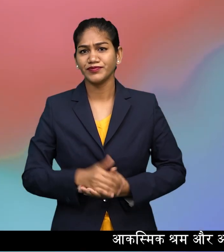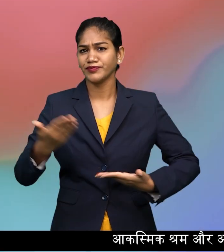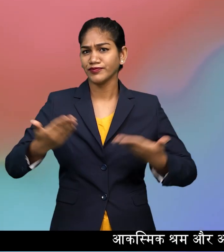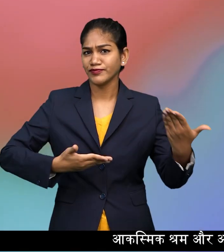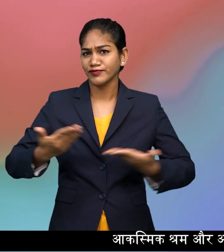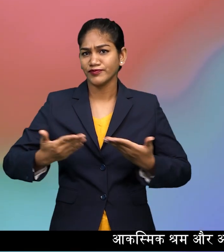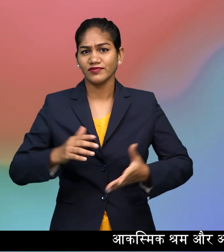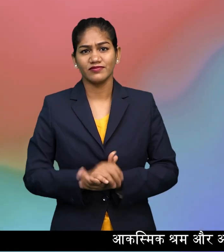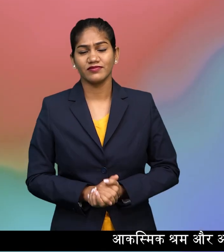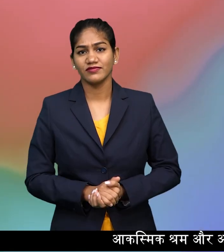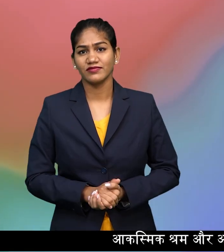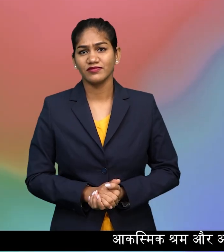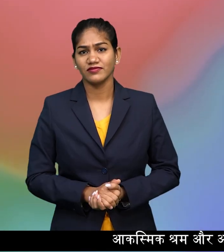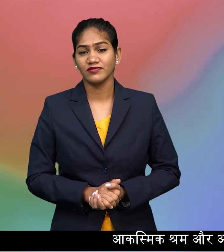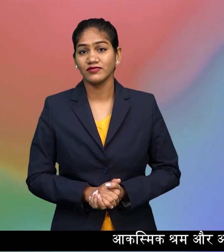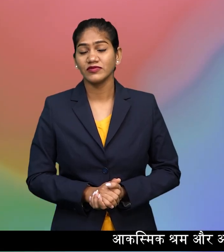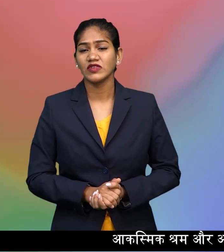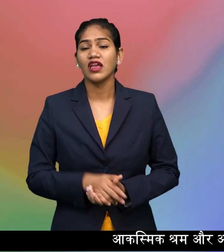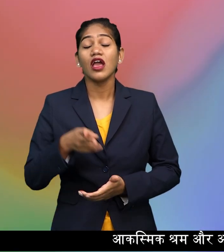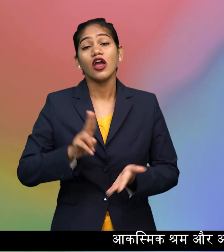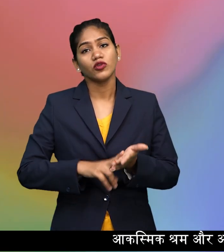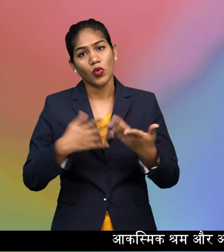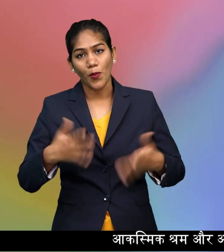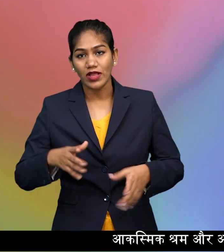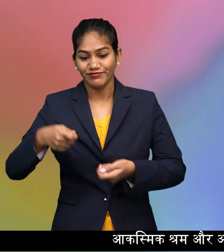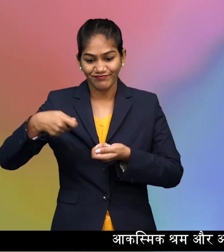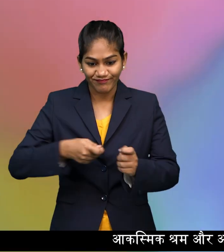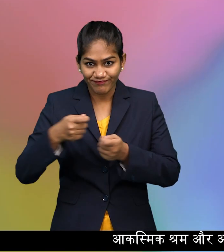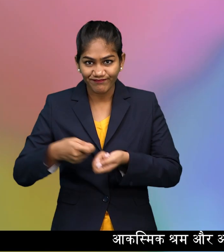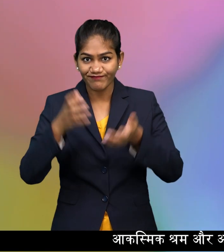आकस्मिक श्रम और अन्य सभी व्यवसायों में कार्यरत है।